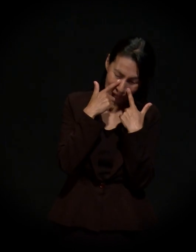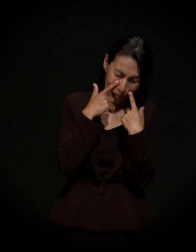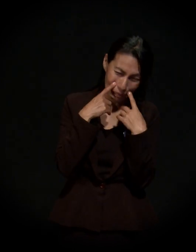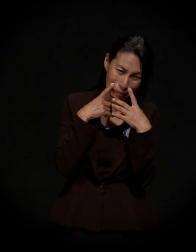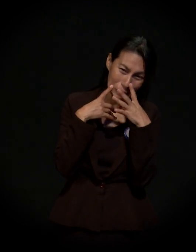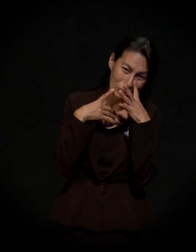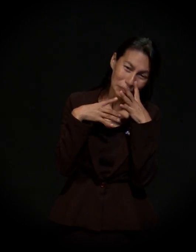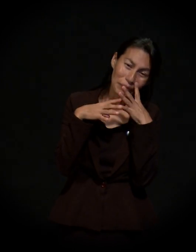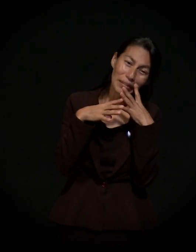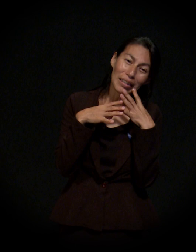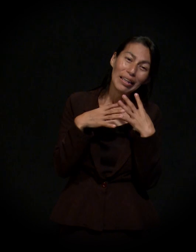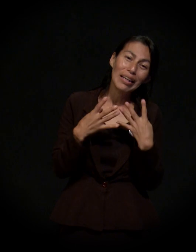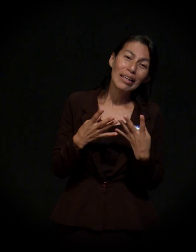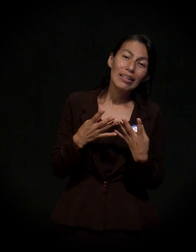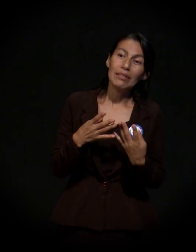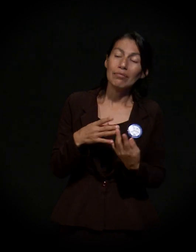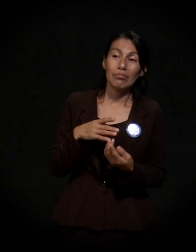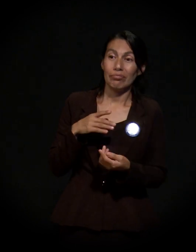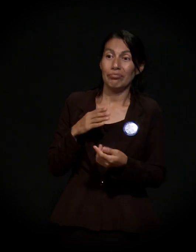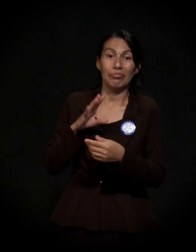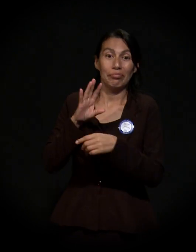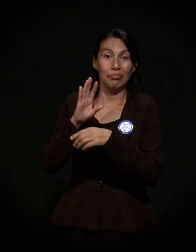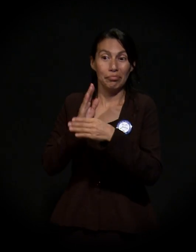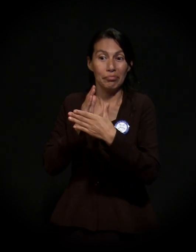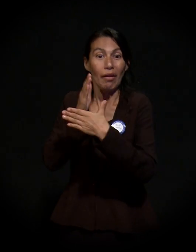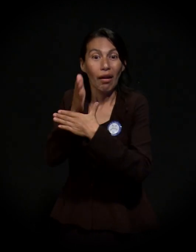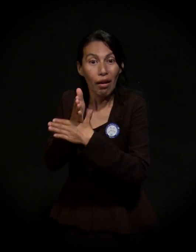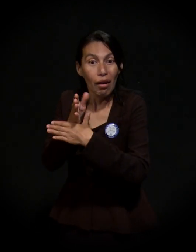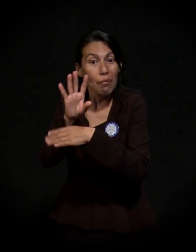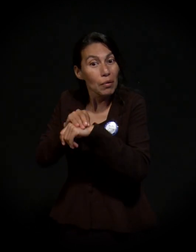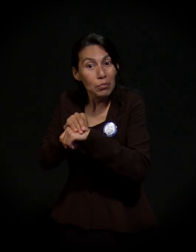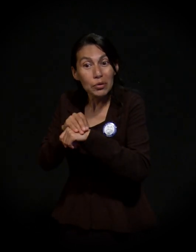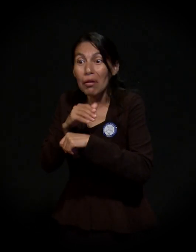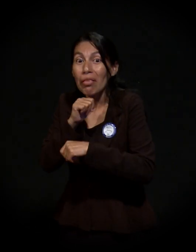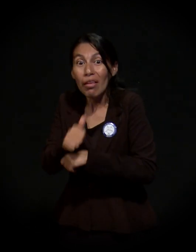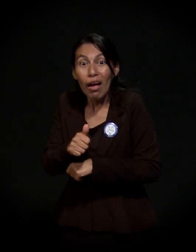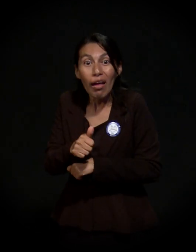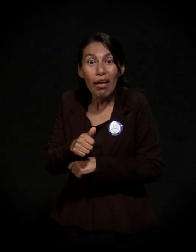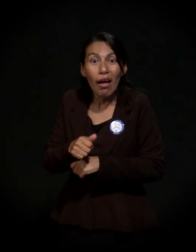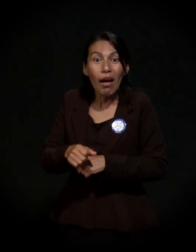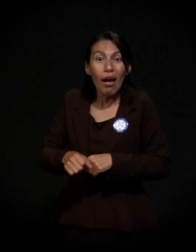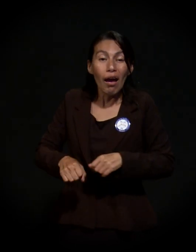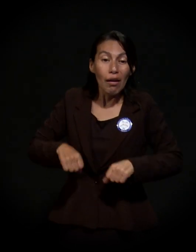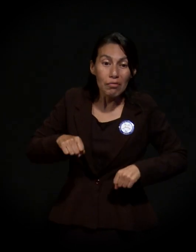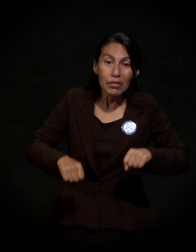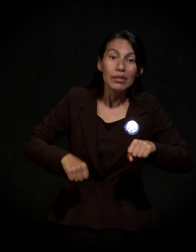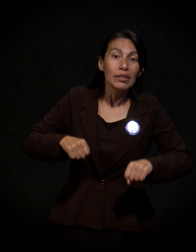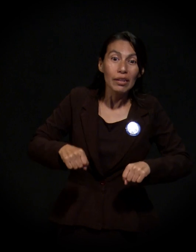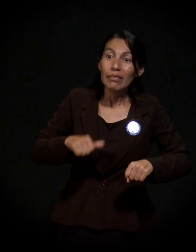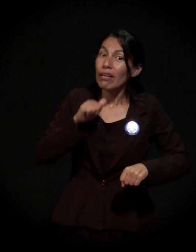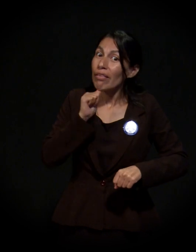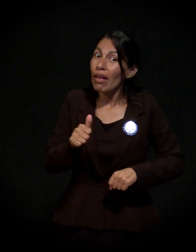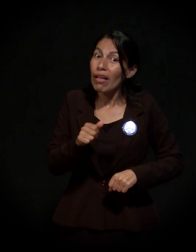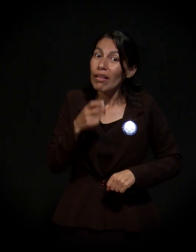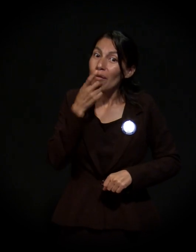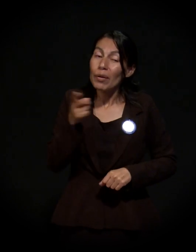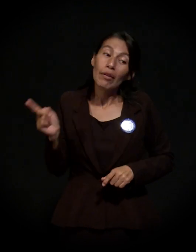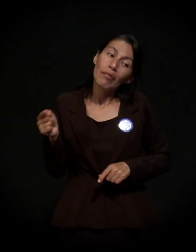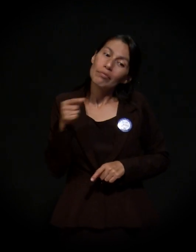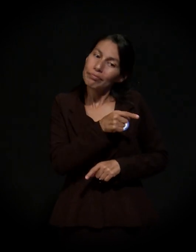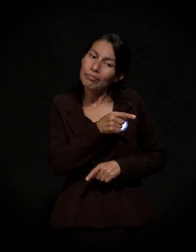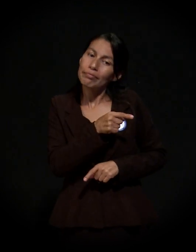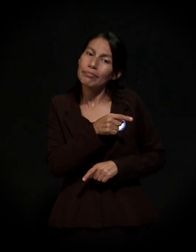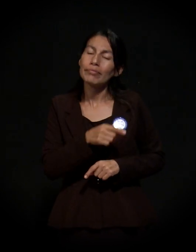realmente. Dice, pues no me dejó entrar, dijo, ni la bicicleta, ni nada, y regrésate. Así que